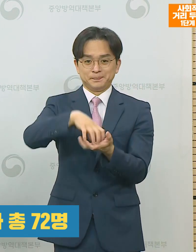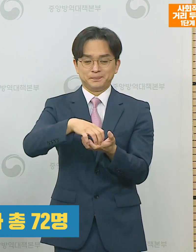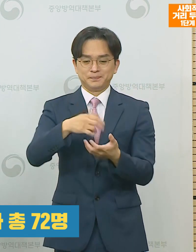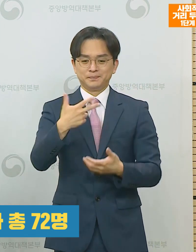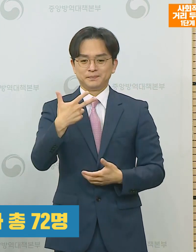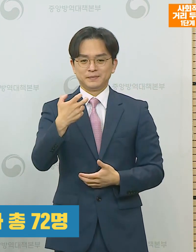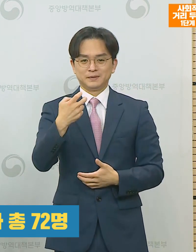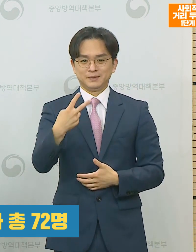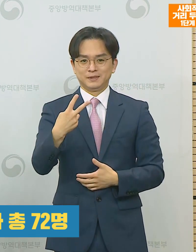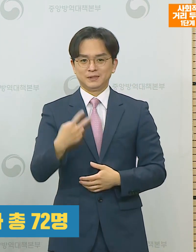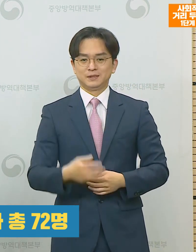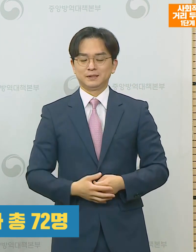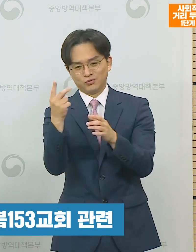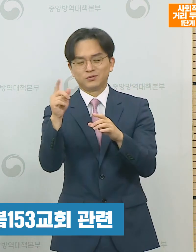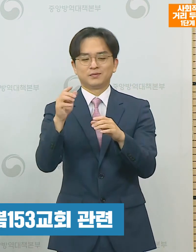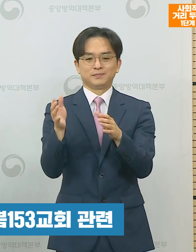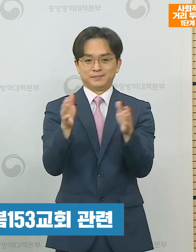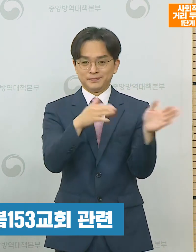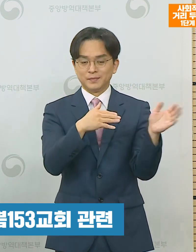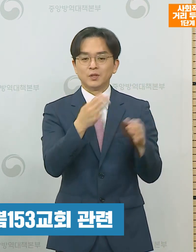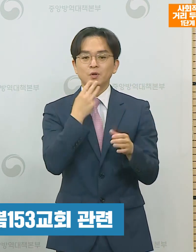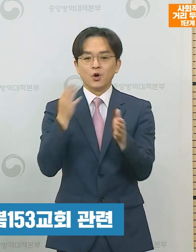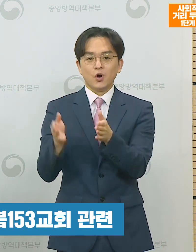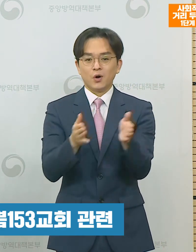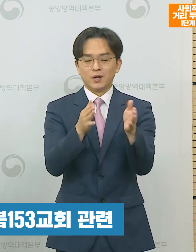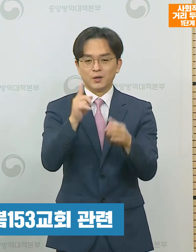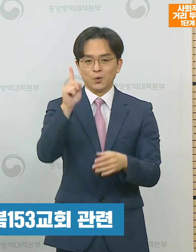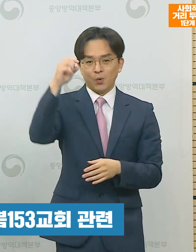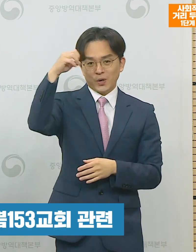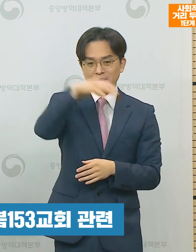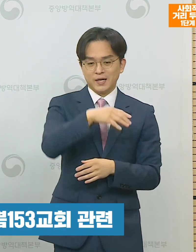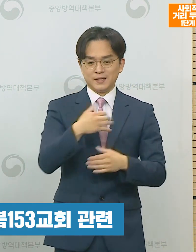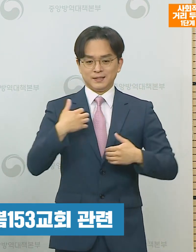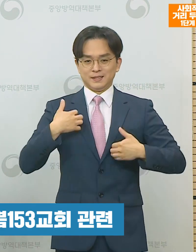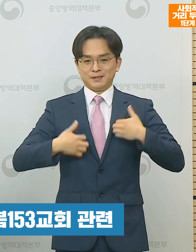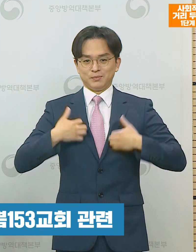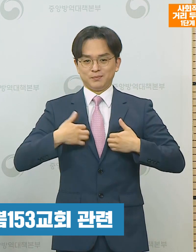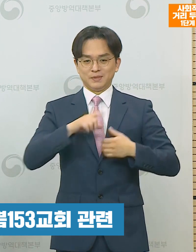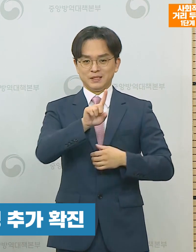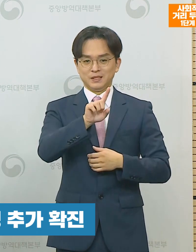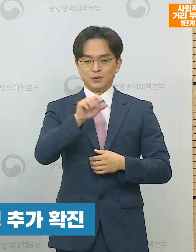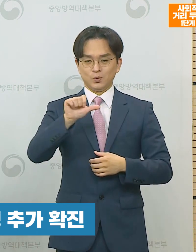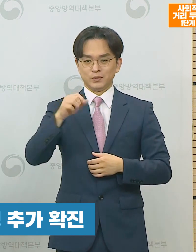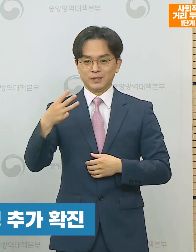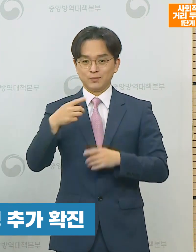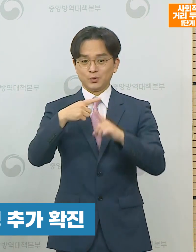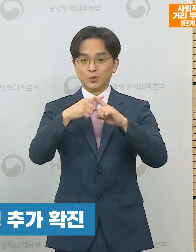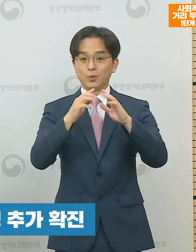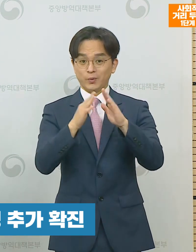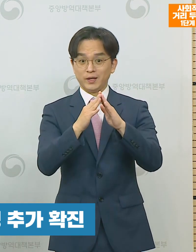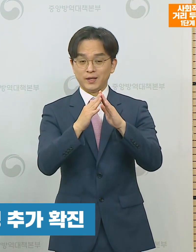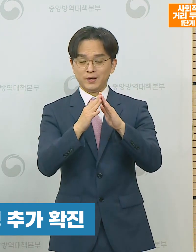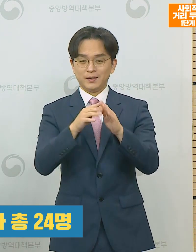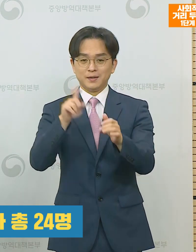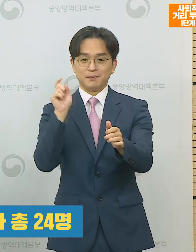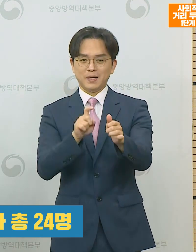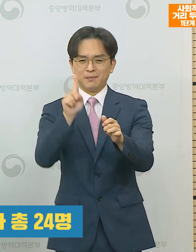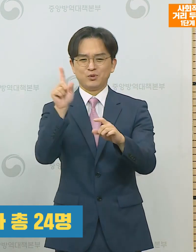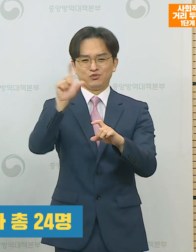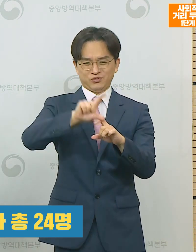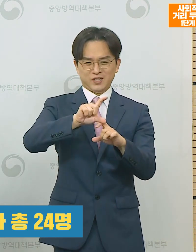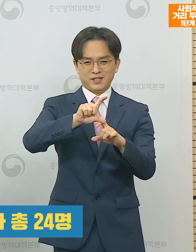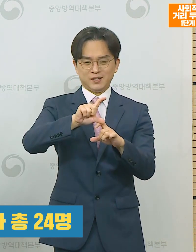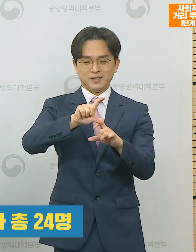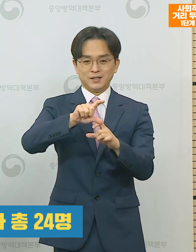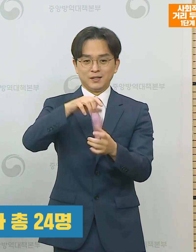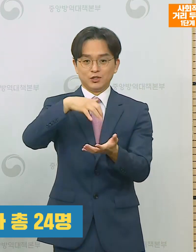확진자는 72명입니다. 경기도 고양시 기쁨 153 교회에 관련하여 격리 중인 1명이 추가되어 현재까지